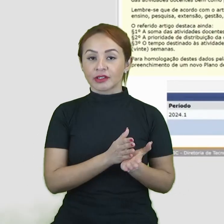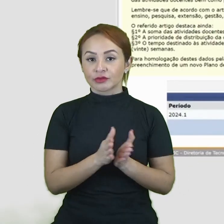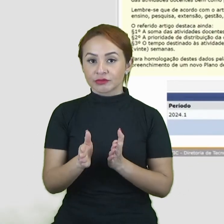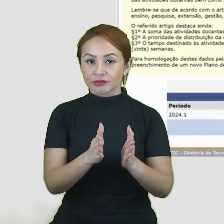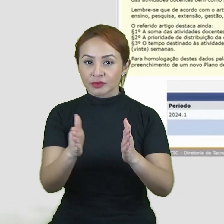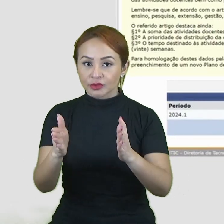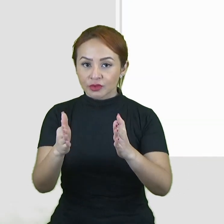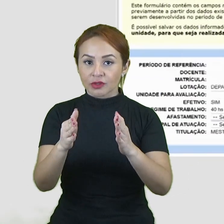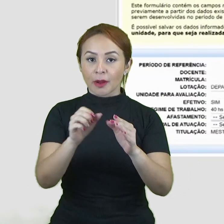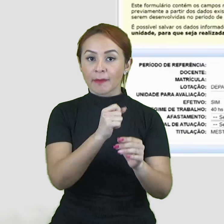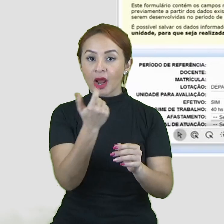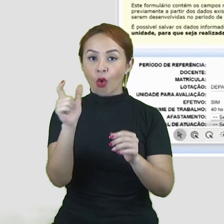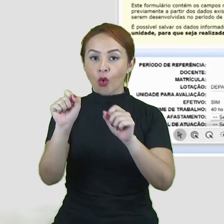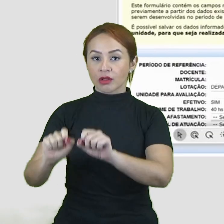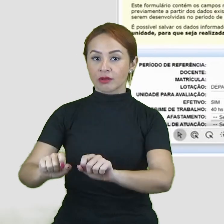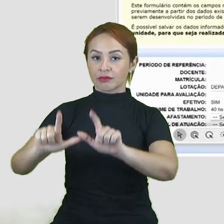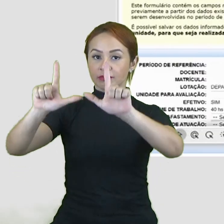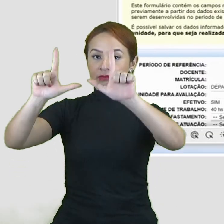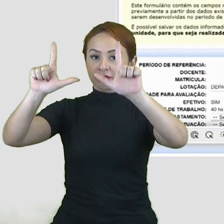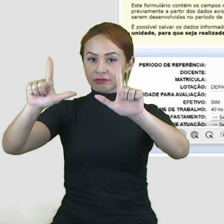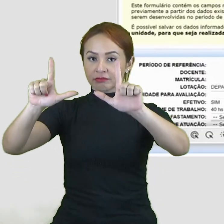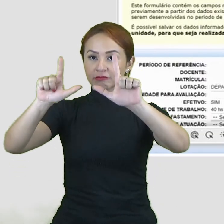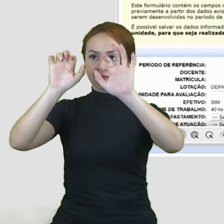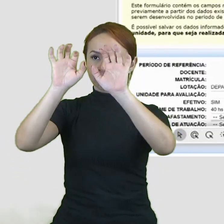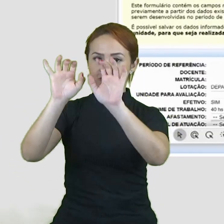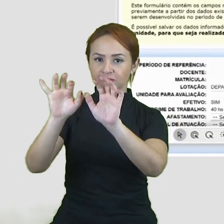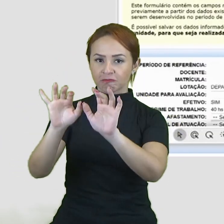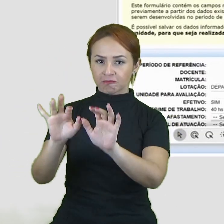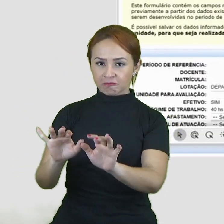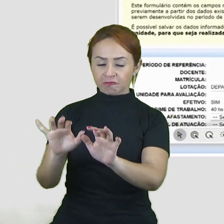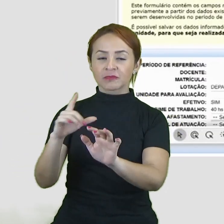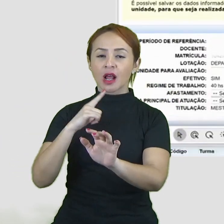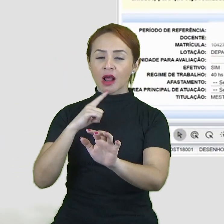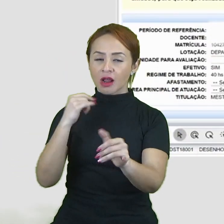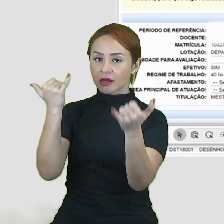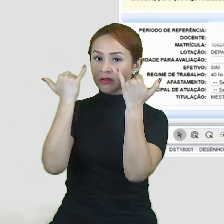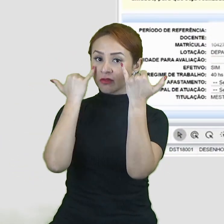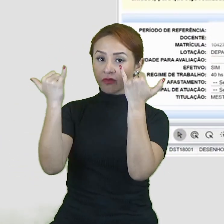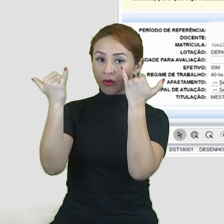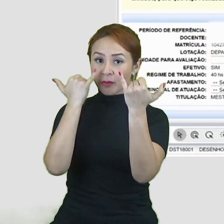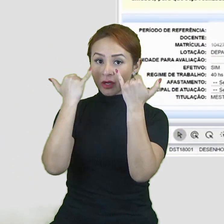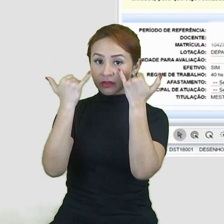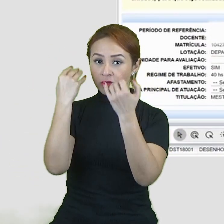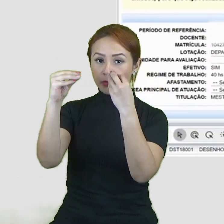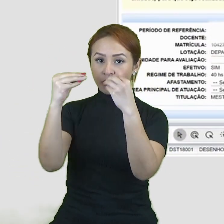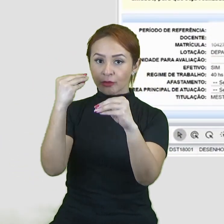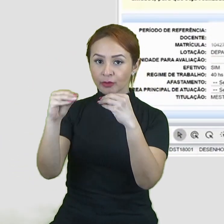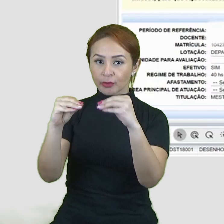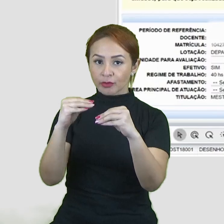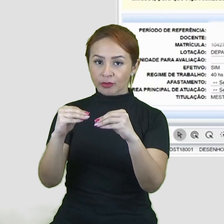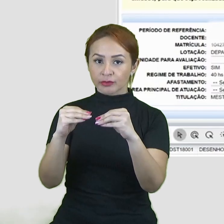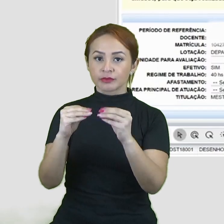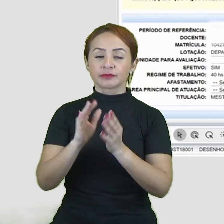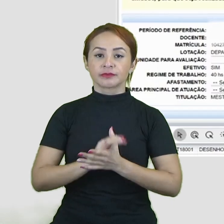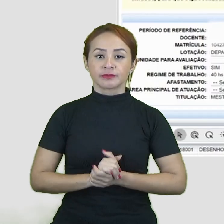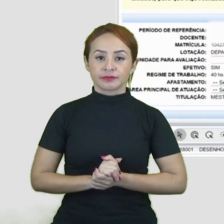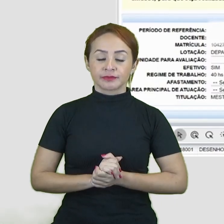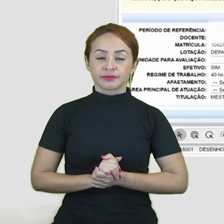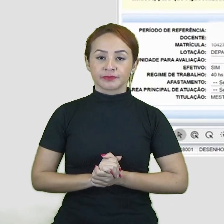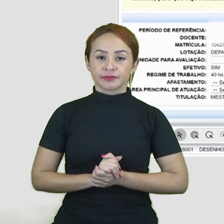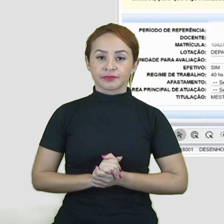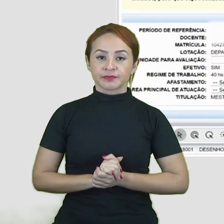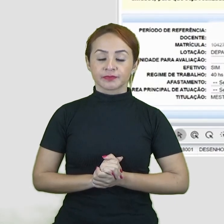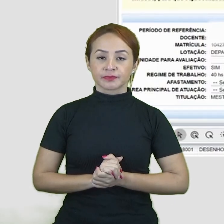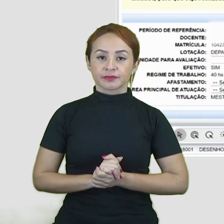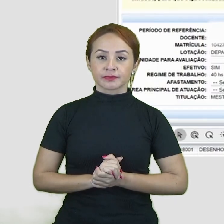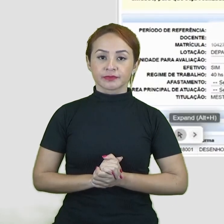e ele vai direcionar, então, para a página de preenchimento. Então, aqui vamos ter algumas